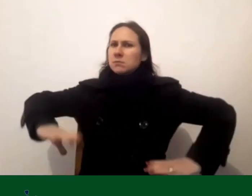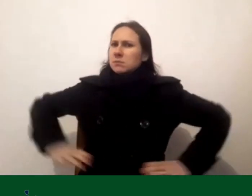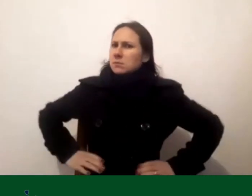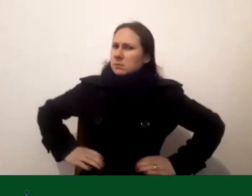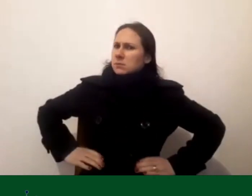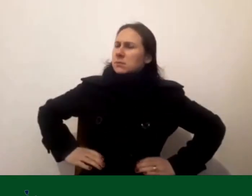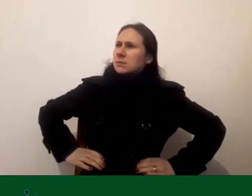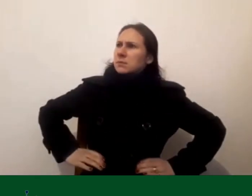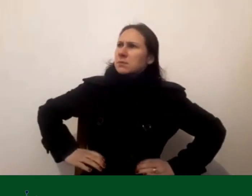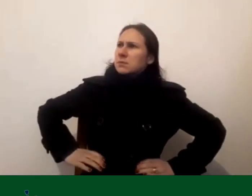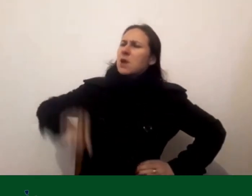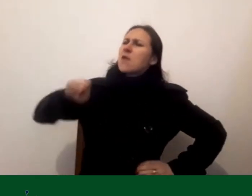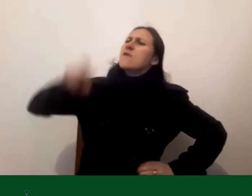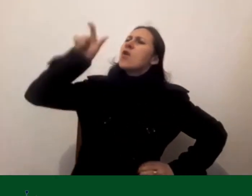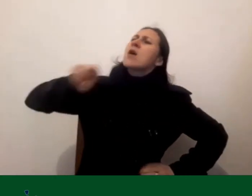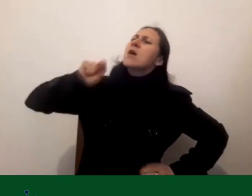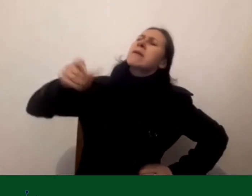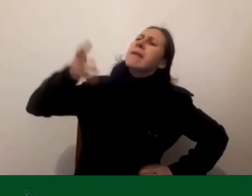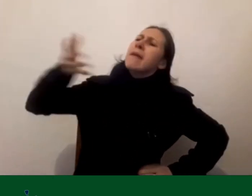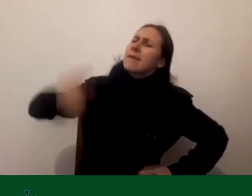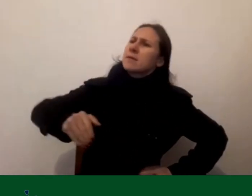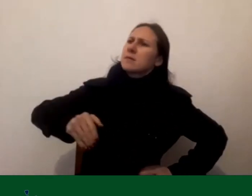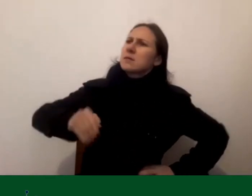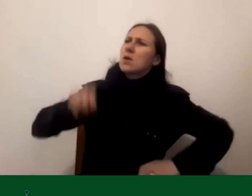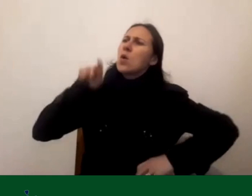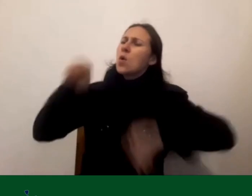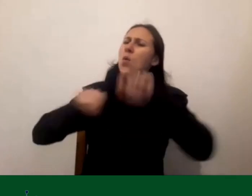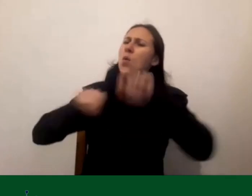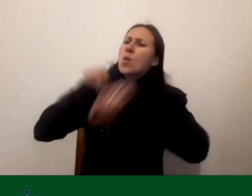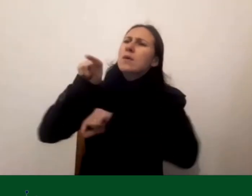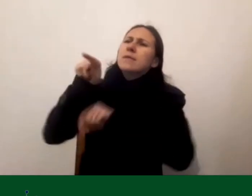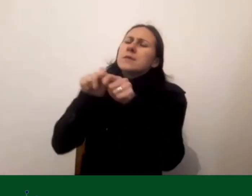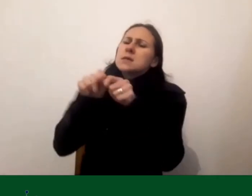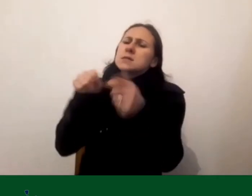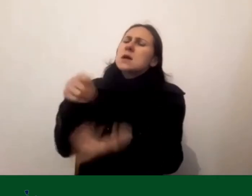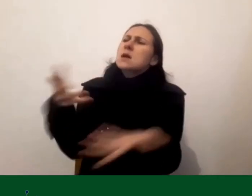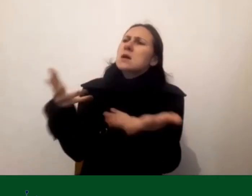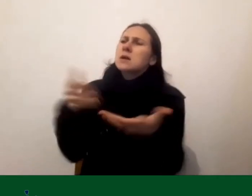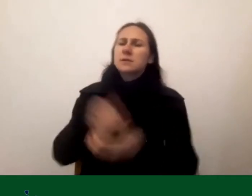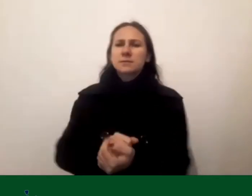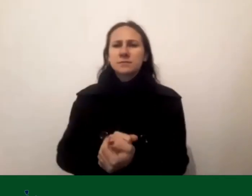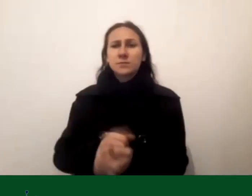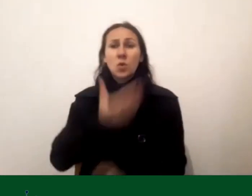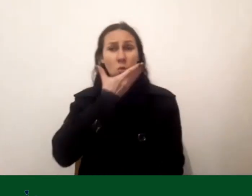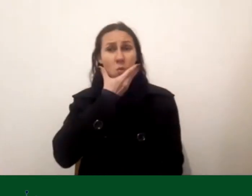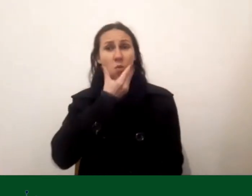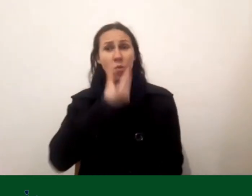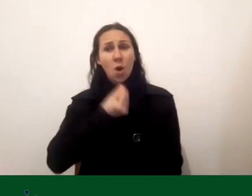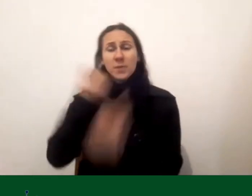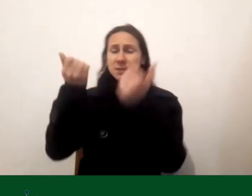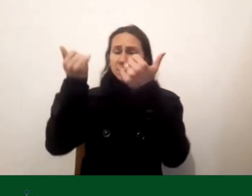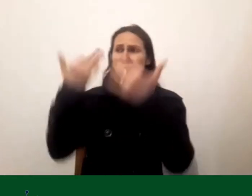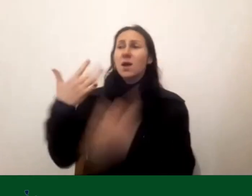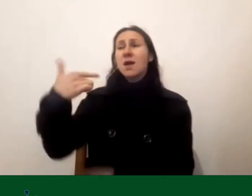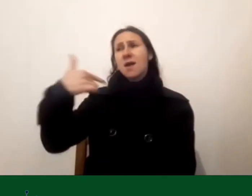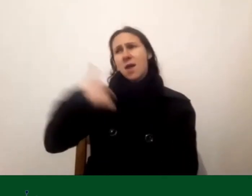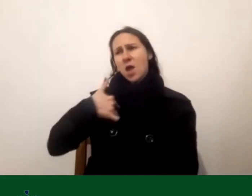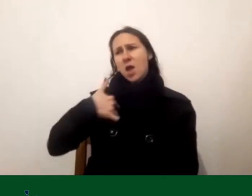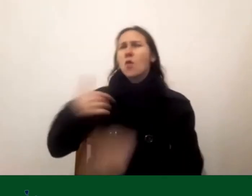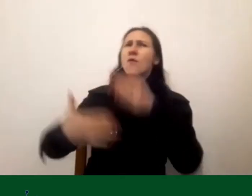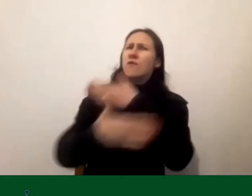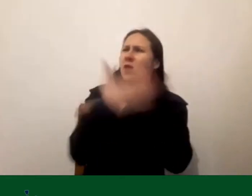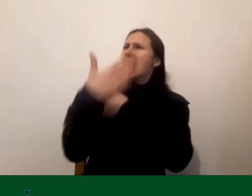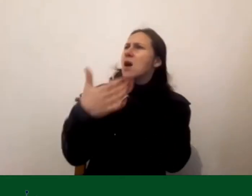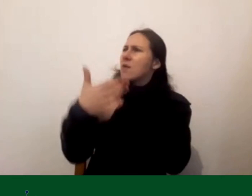"Quem é você? O que que está fazendo aqui?" E ele explicou que era um viajante que estava a caminho de